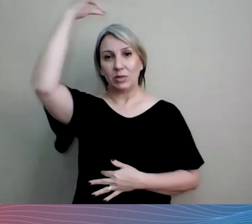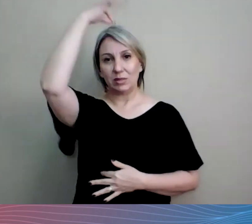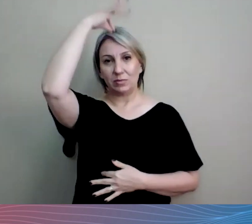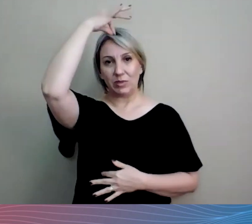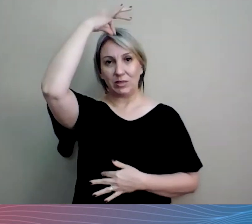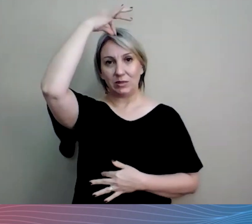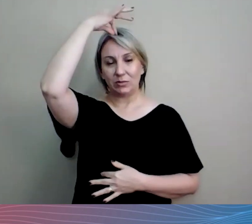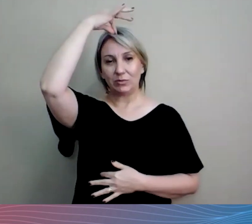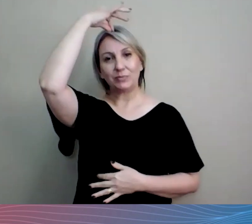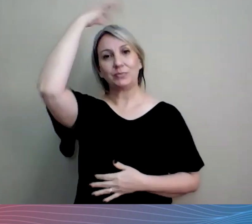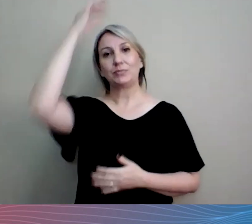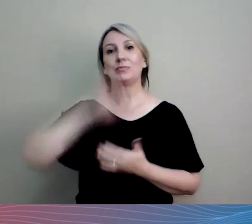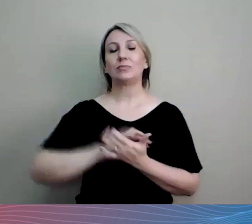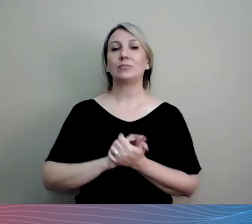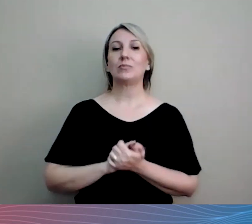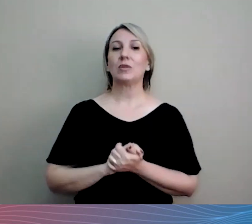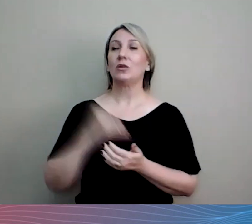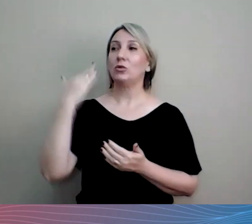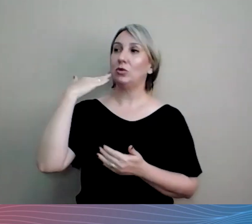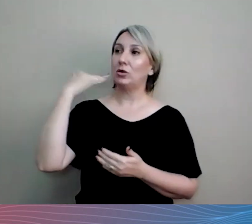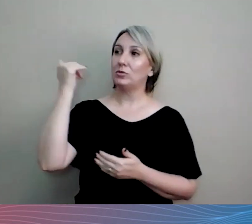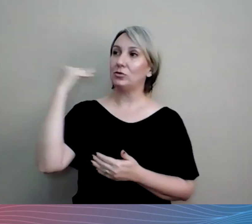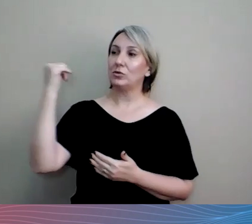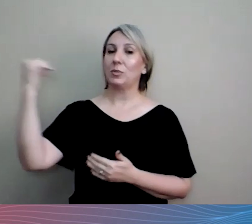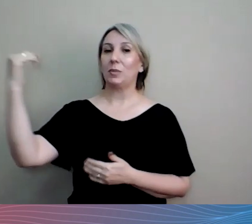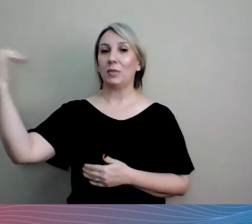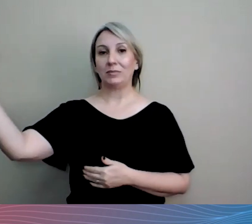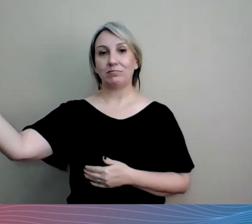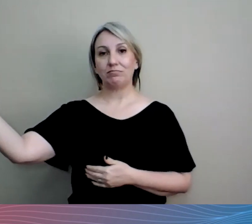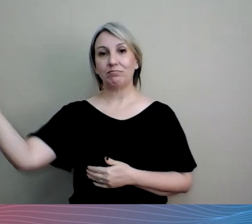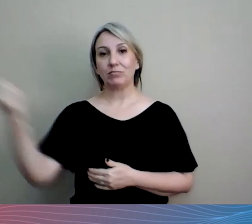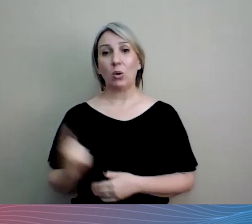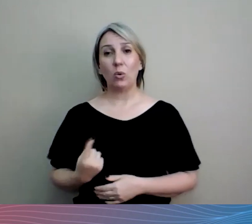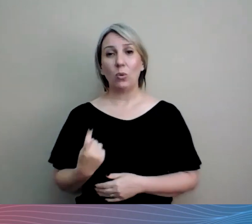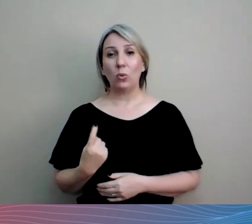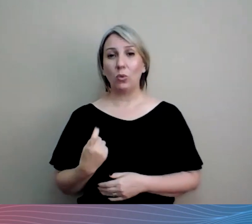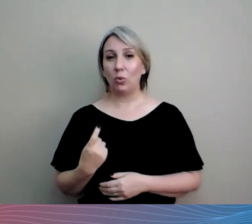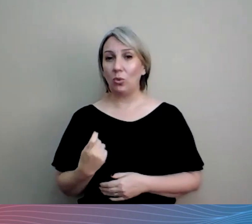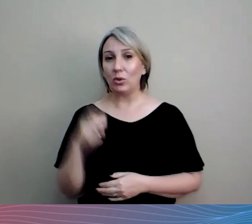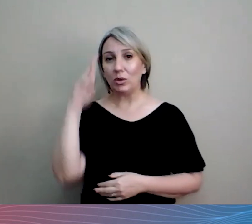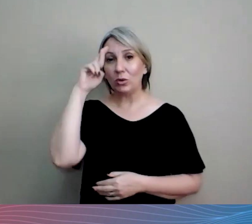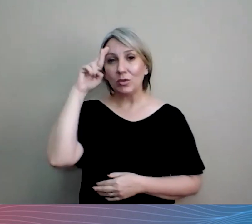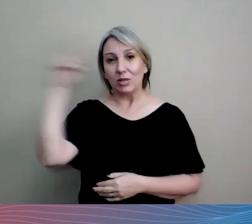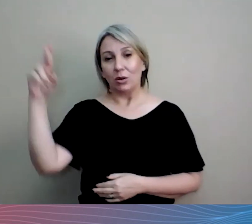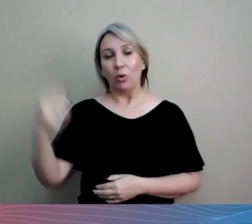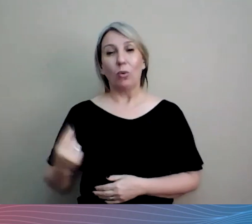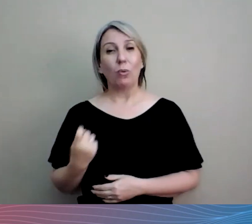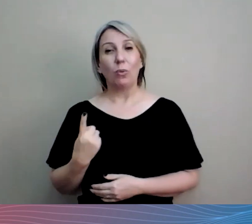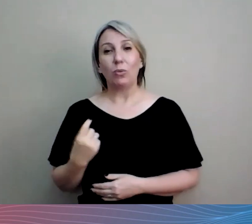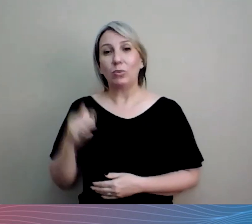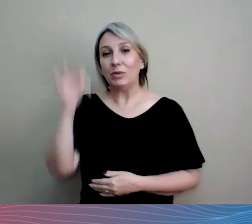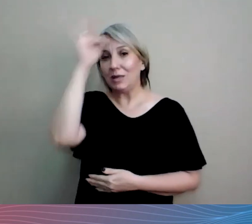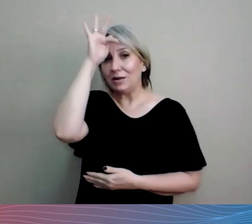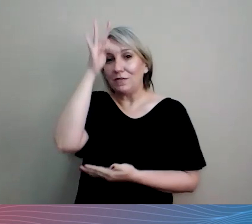chamamento. Versículo 5: há um só Senhor, uma só fé e um só batismo,